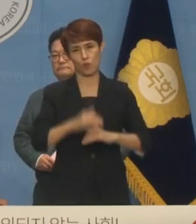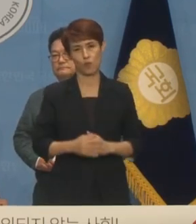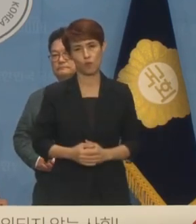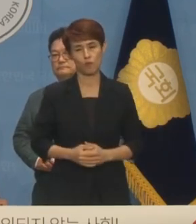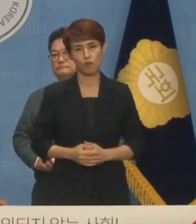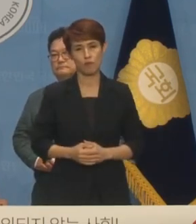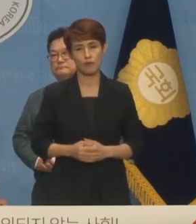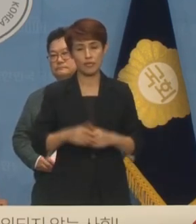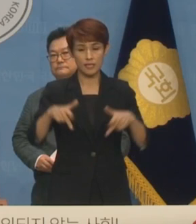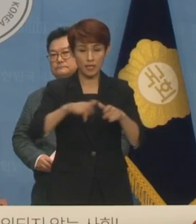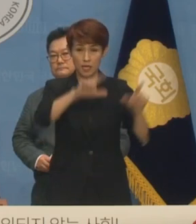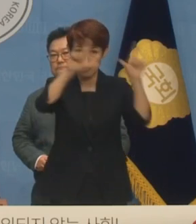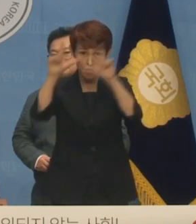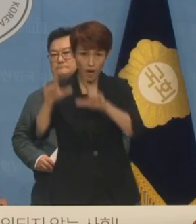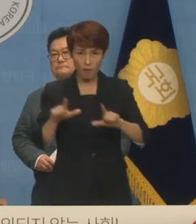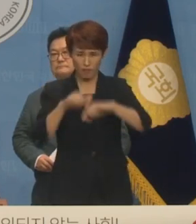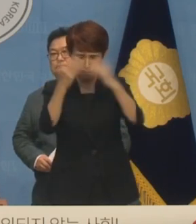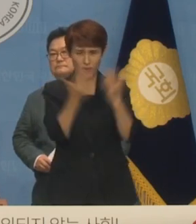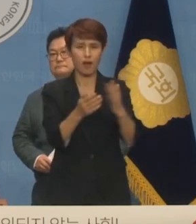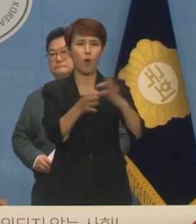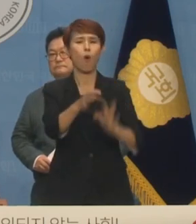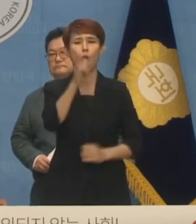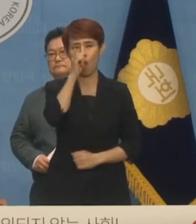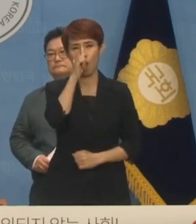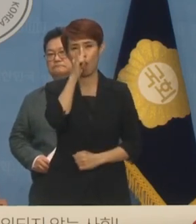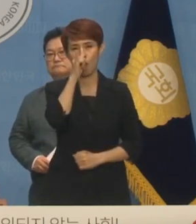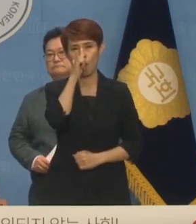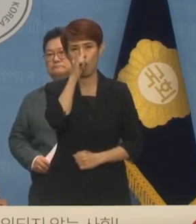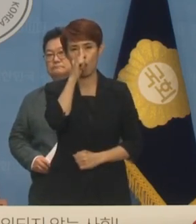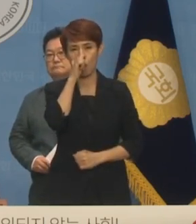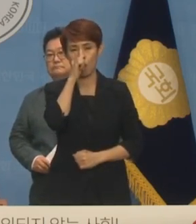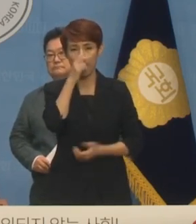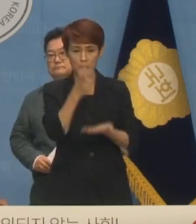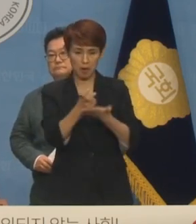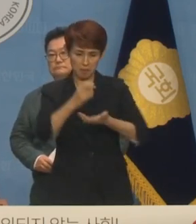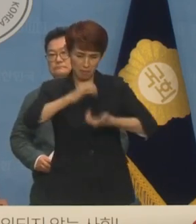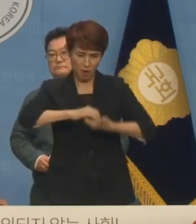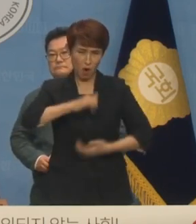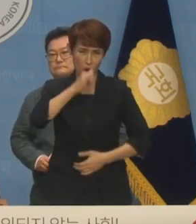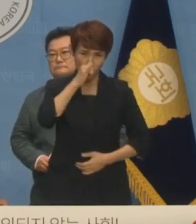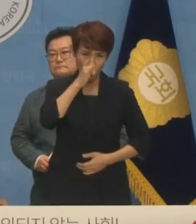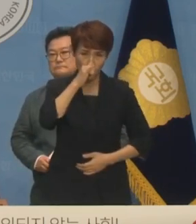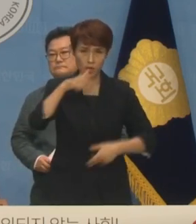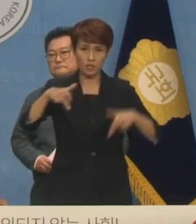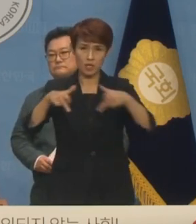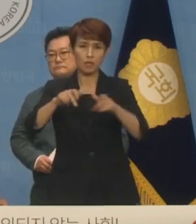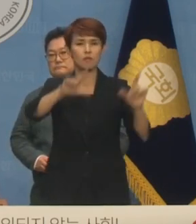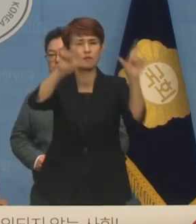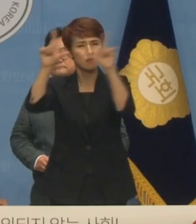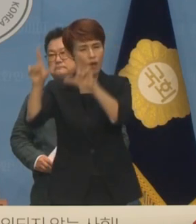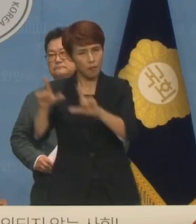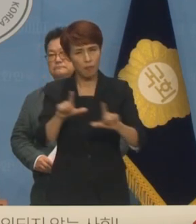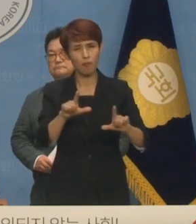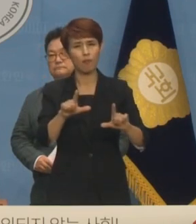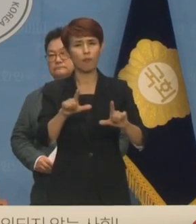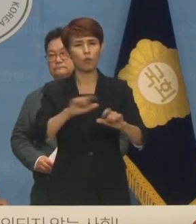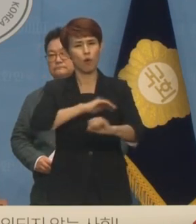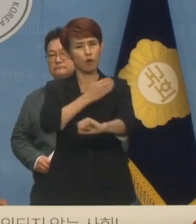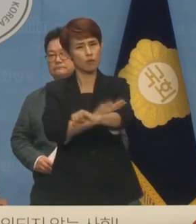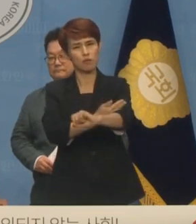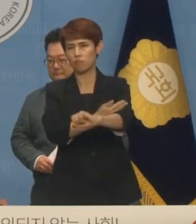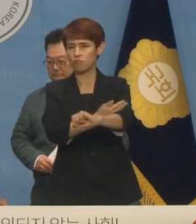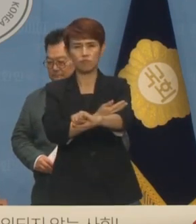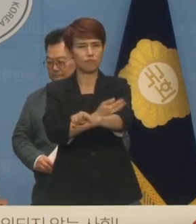국가정책은 없습니다. 제한적인 분야의 법률만으로는 장애인의 삶의 질과 권리를